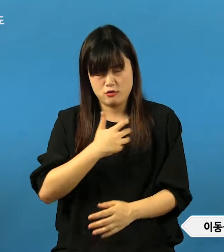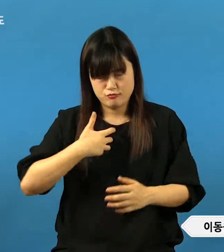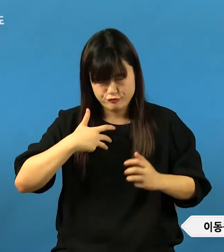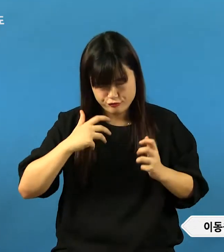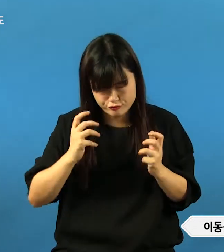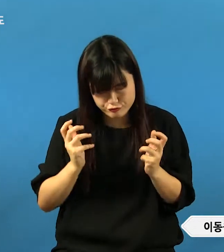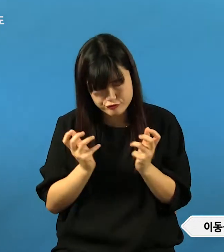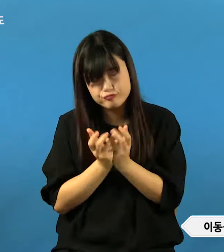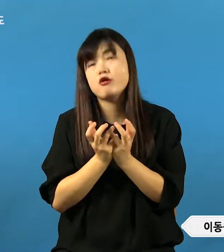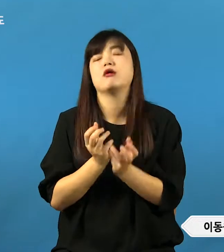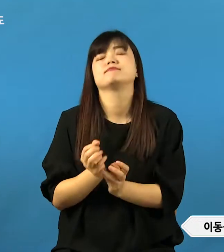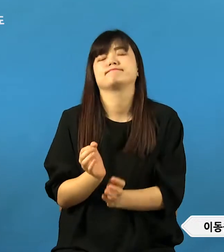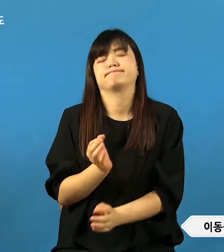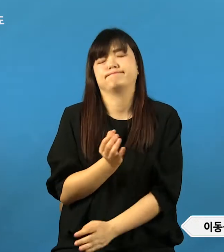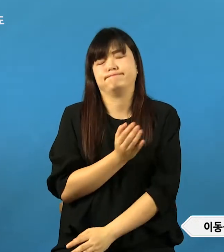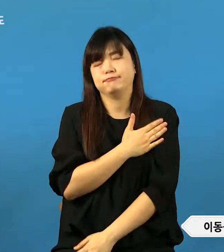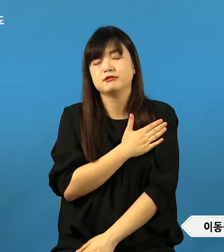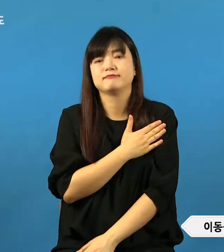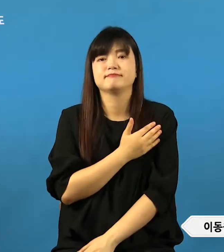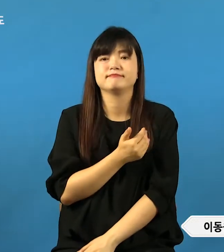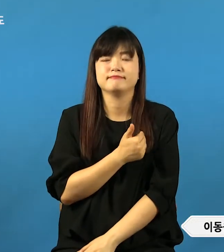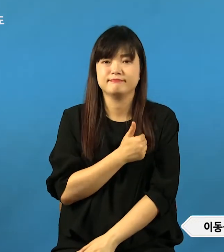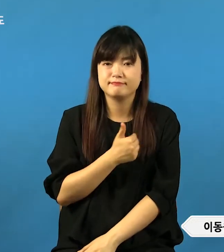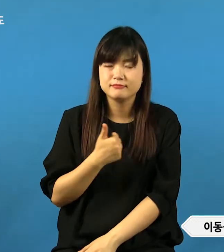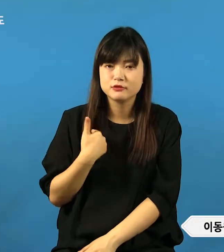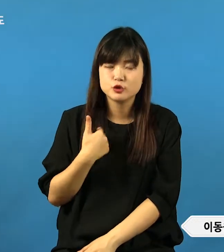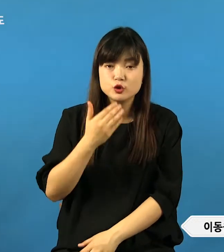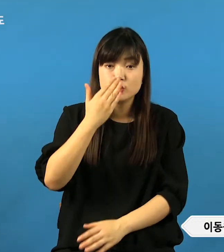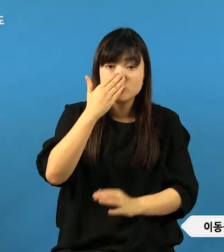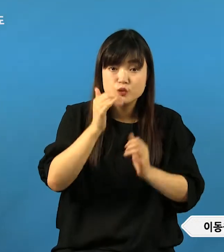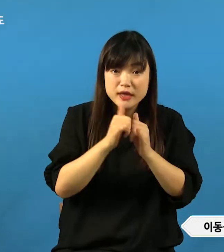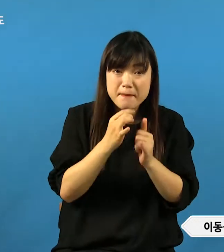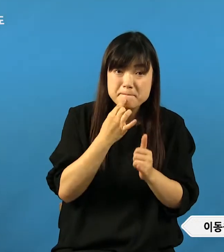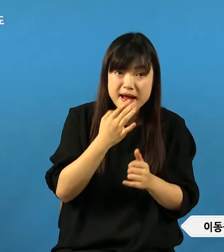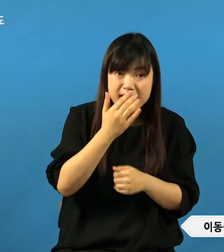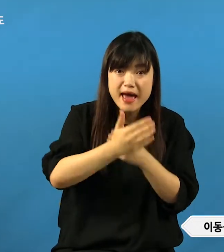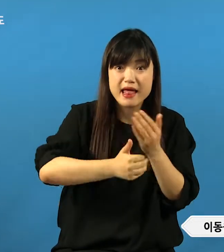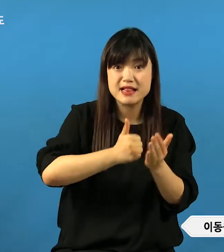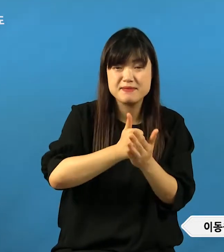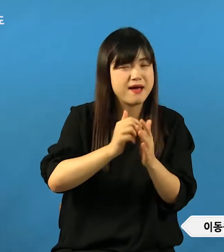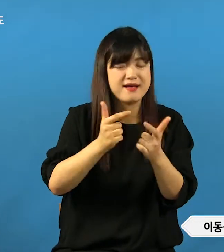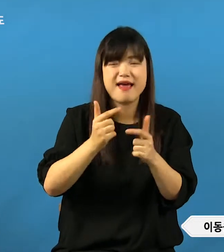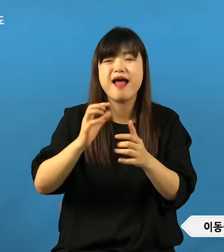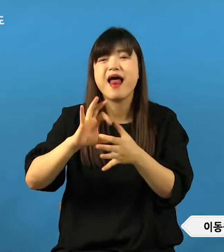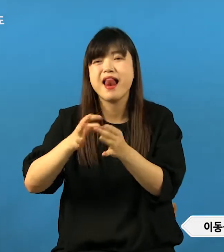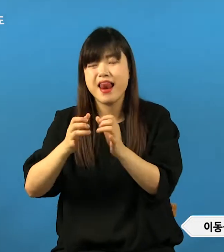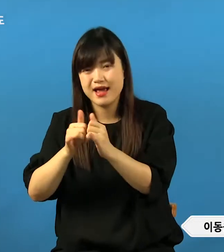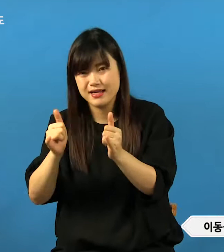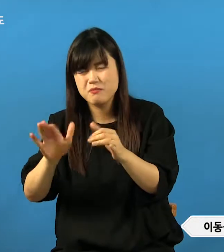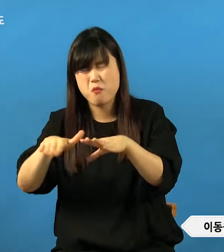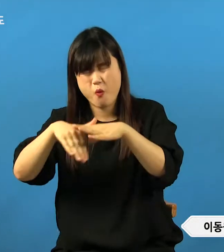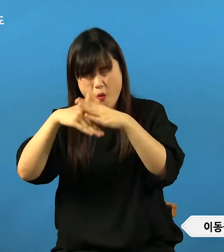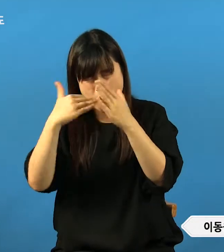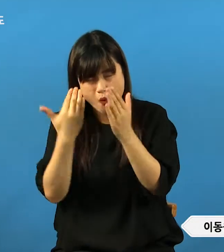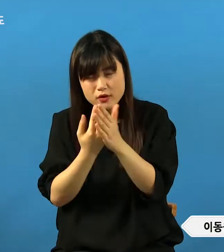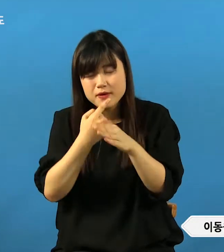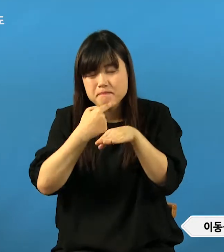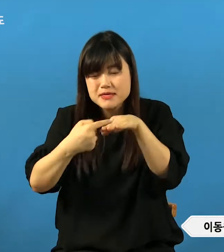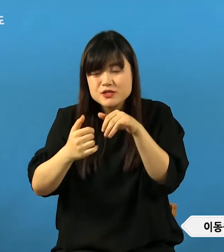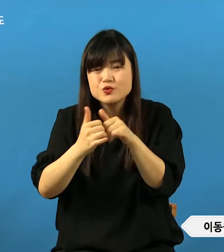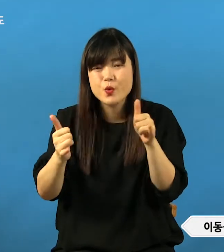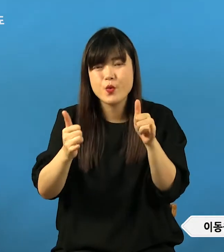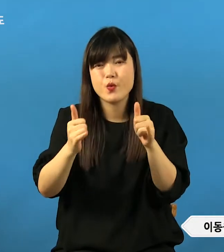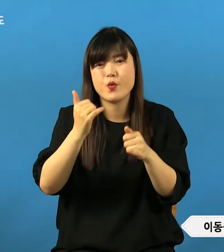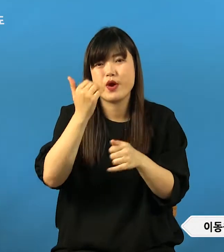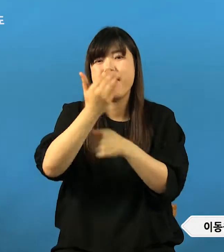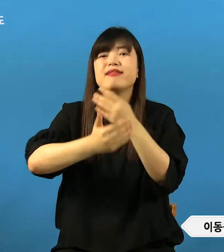풍성하게 부요하신 그분. 그러니까 유태인들만의 하나님이 아니에요. 헬라인의 하나님, 모든 민족의 하나님,